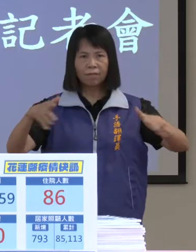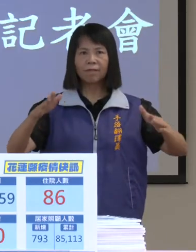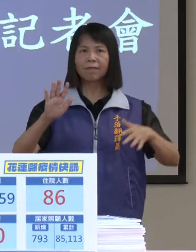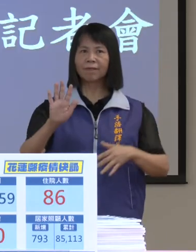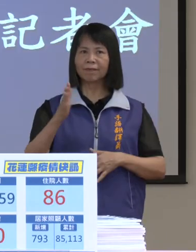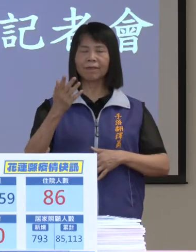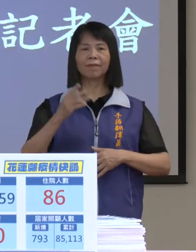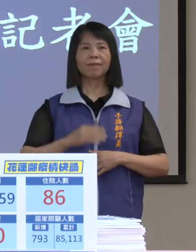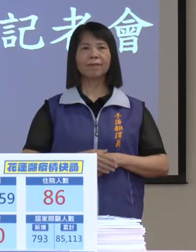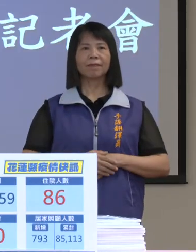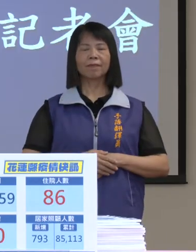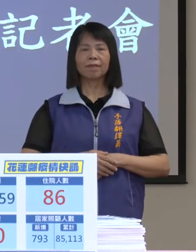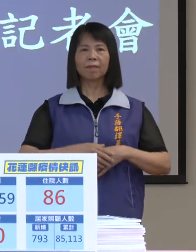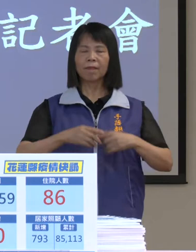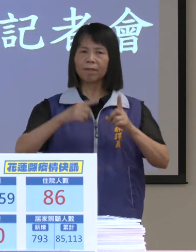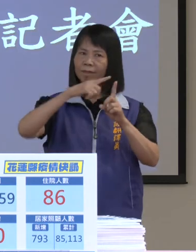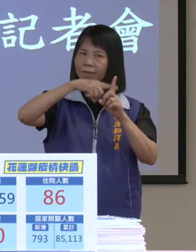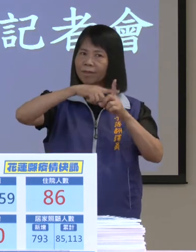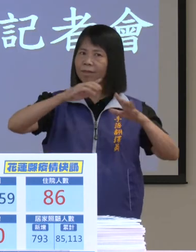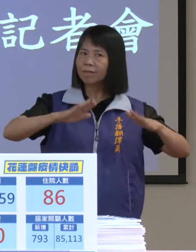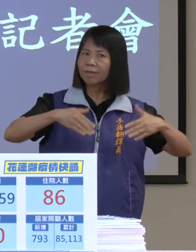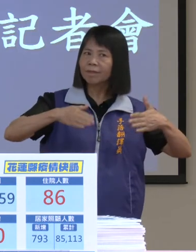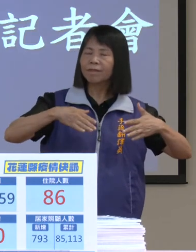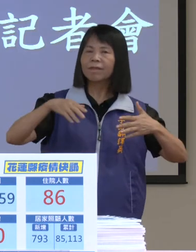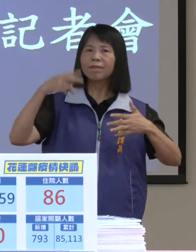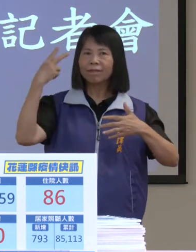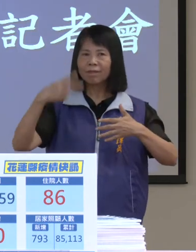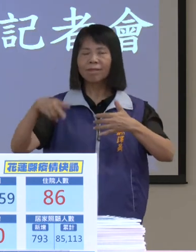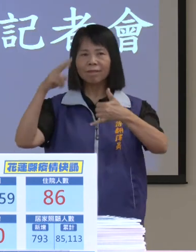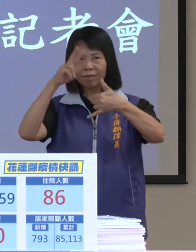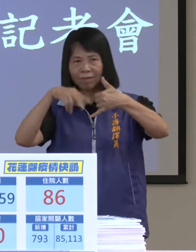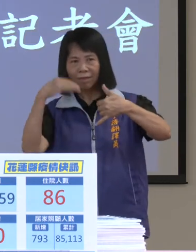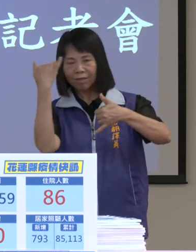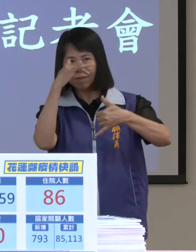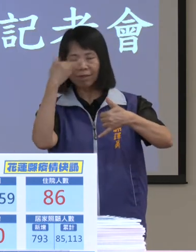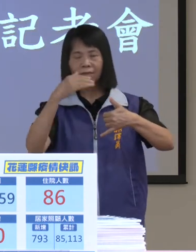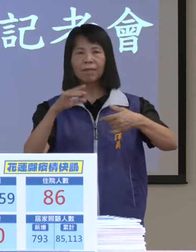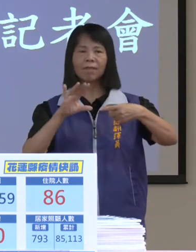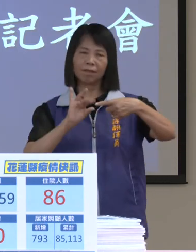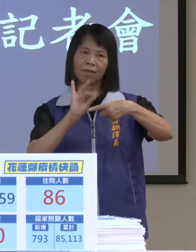中，今日确诊为660位。确诊数分析达